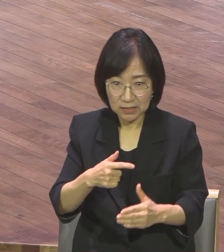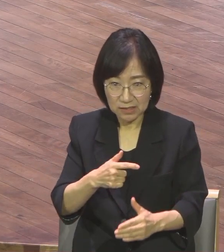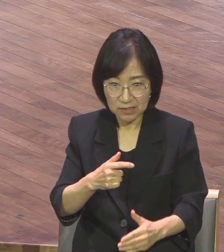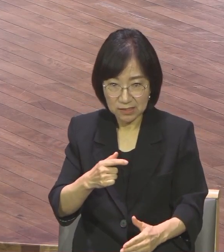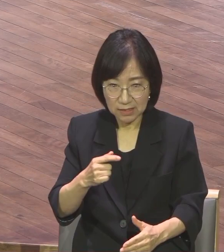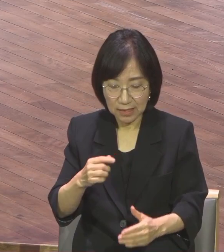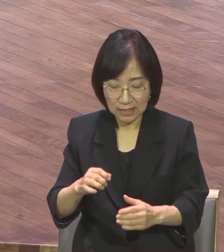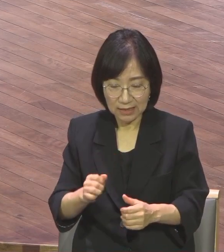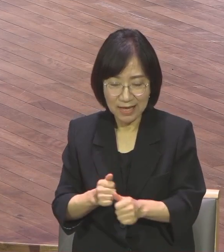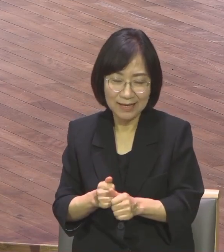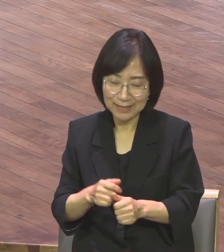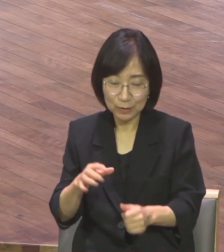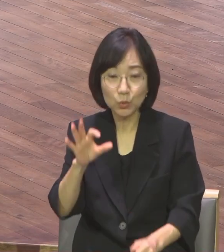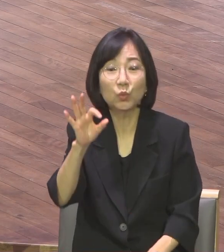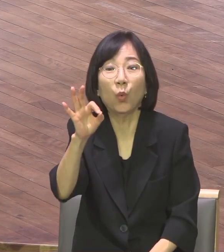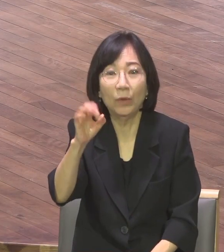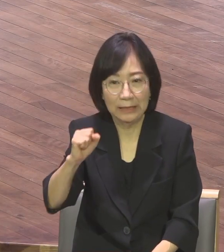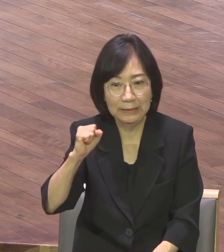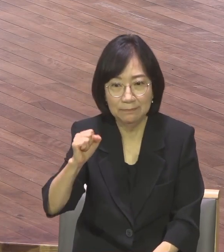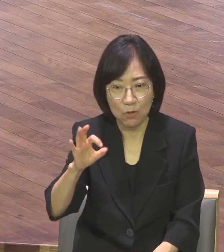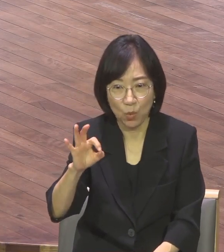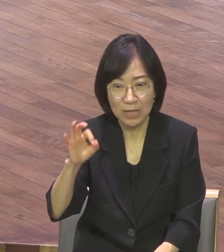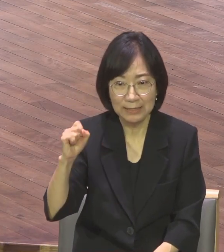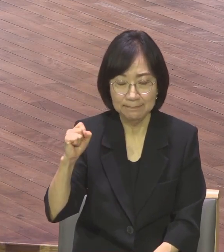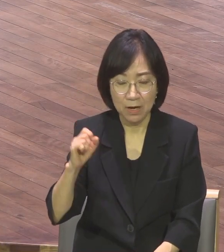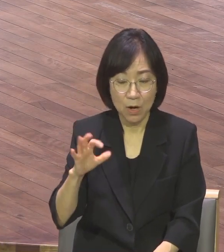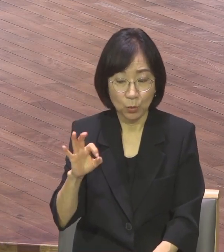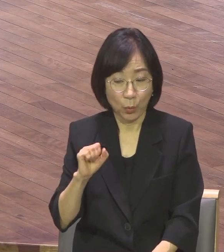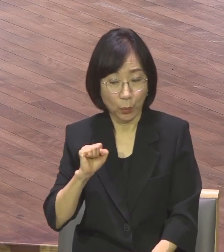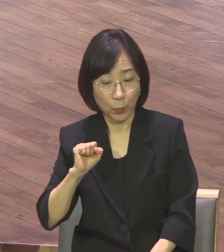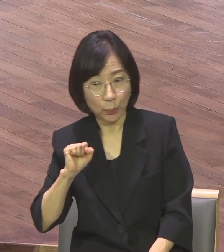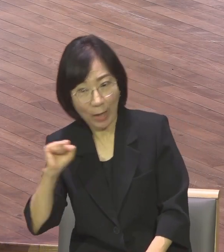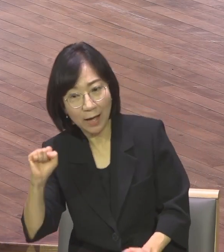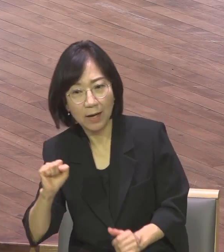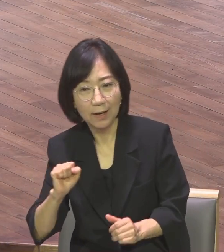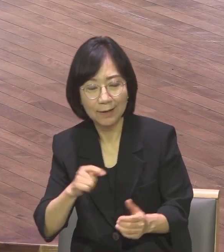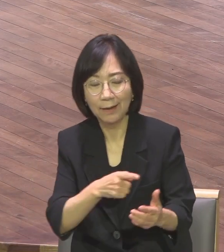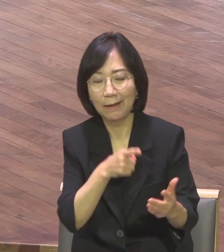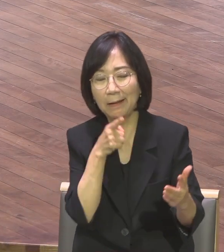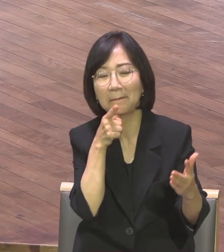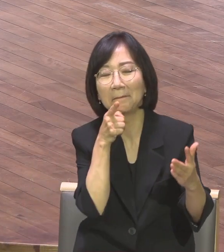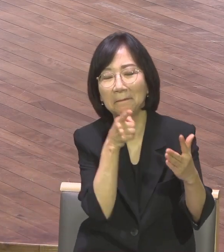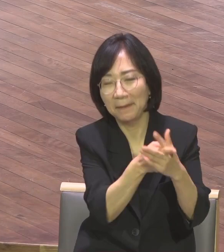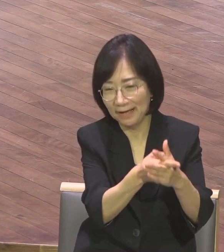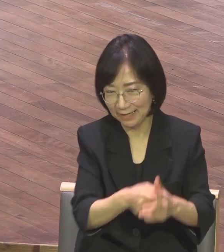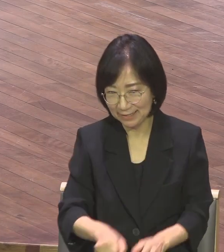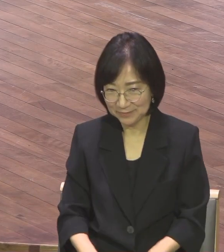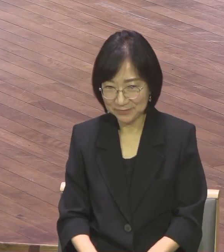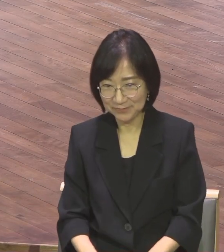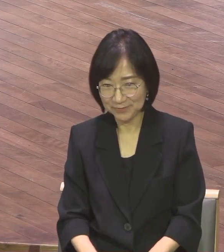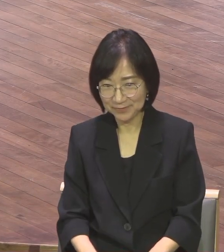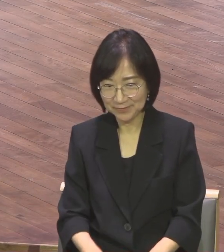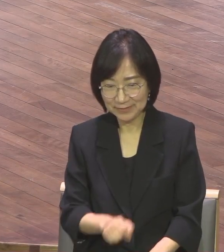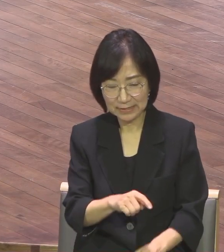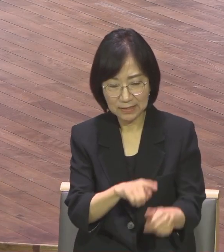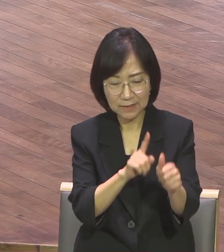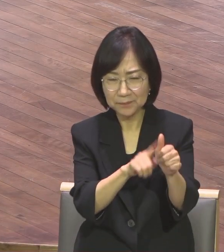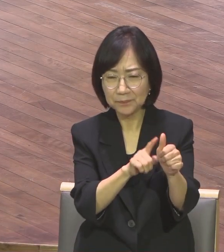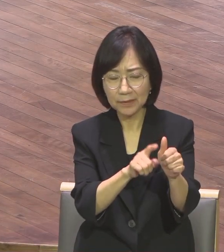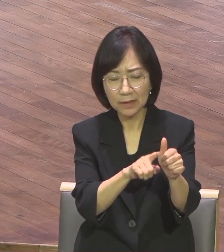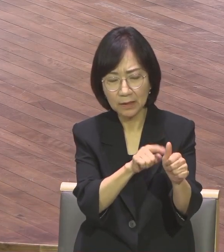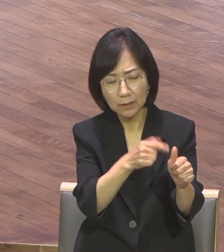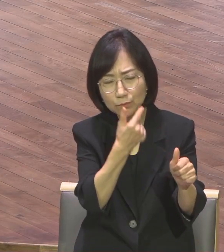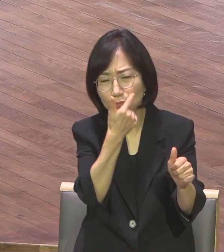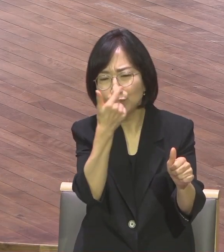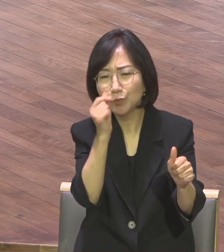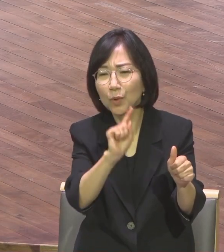물질이었어요. 물질이 다 그 사람을 잡고 있었어요. 이 청년에게 한 가지 부족한 것이 뭐냐? 하나님보다 물질을